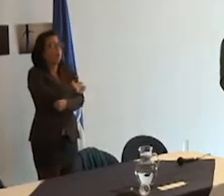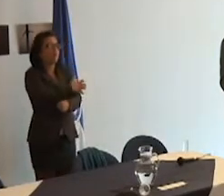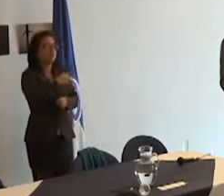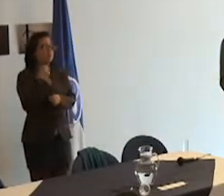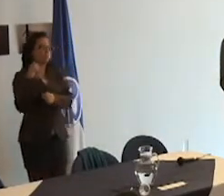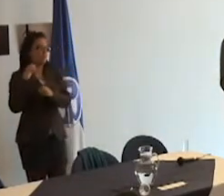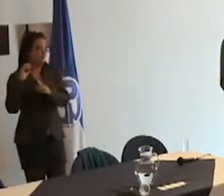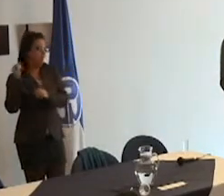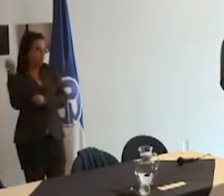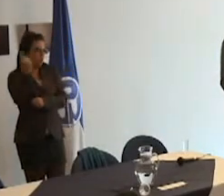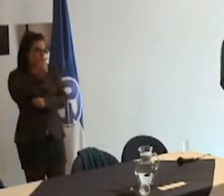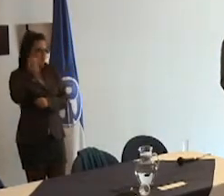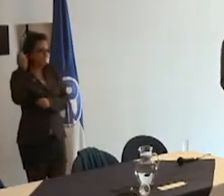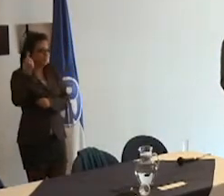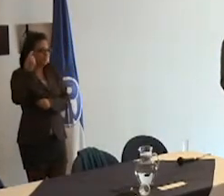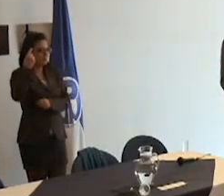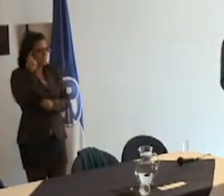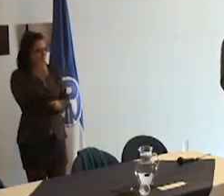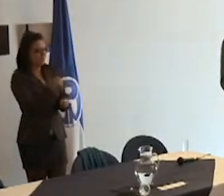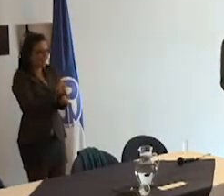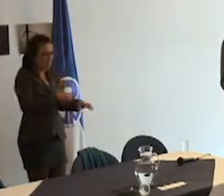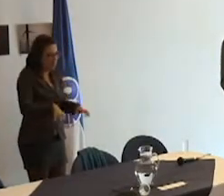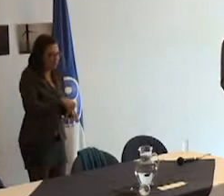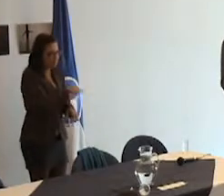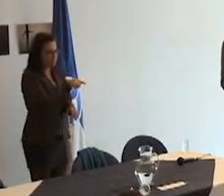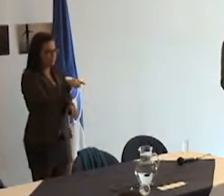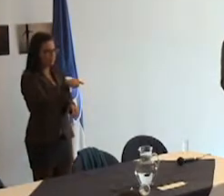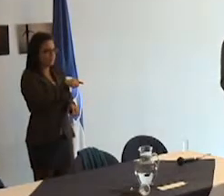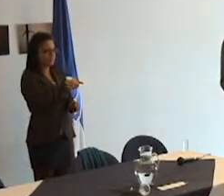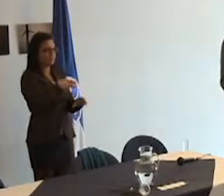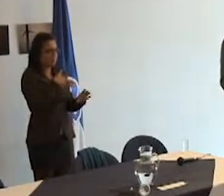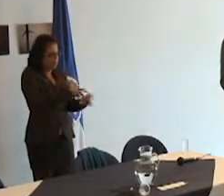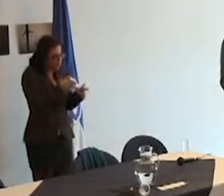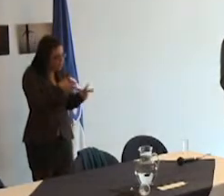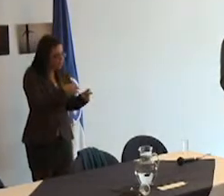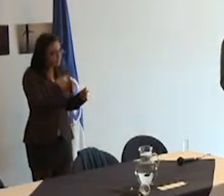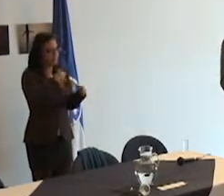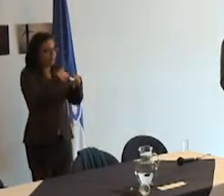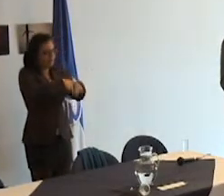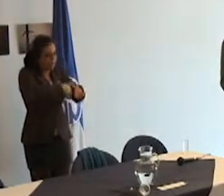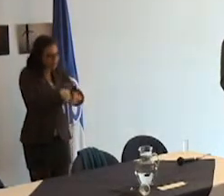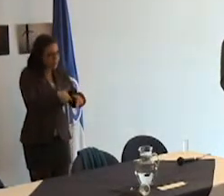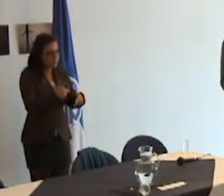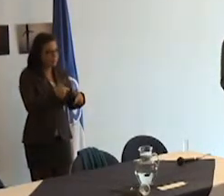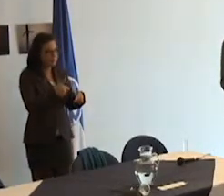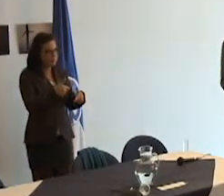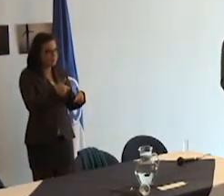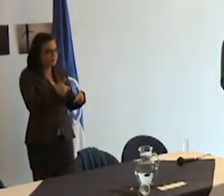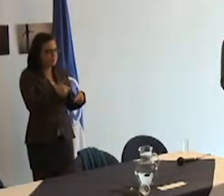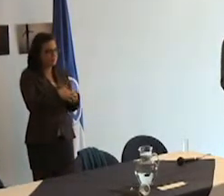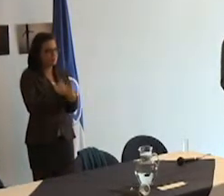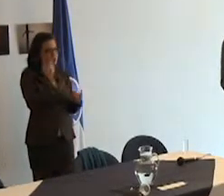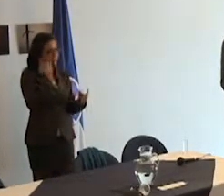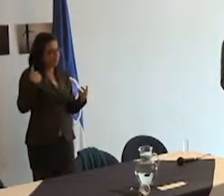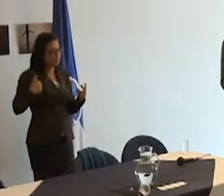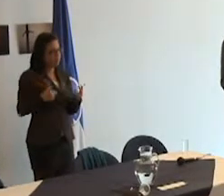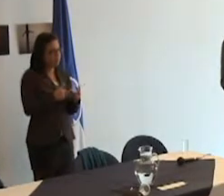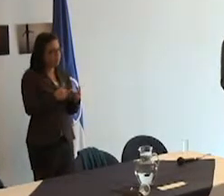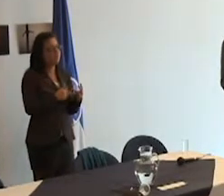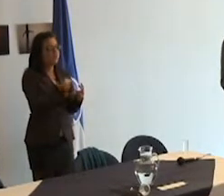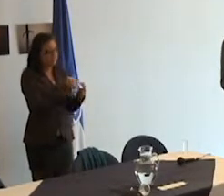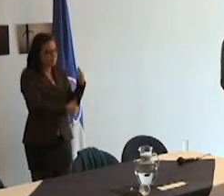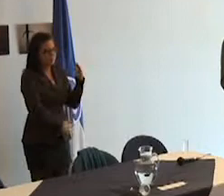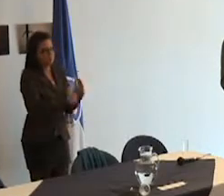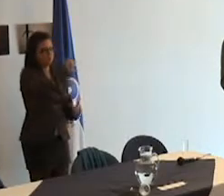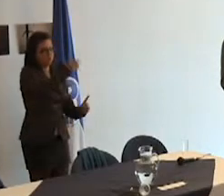de dominación-explotación, las de género y las de subjetividad, comienza a emerger un tipo de